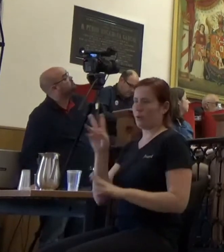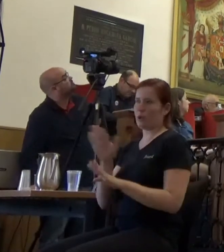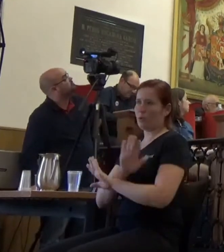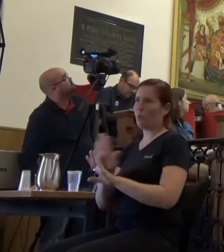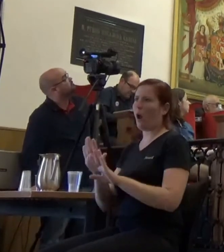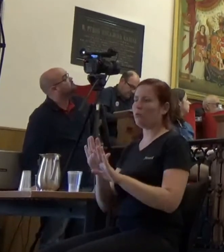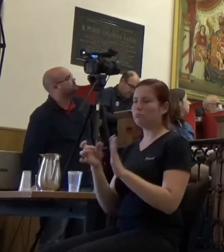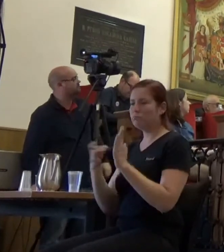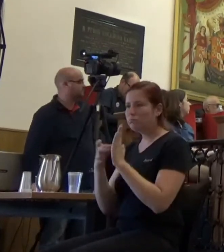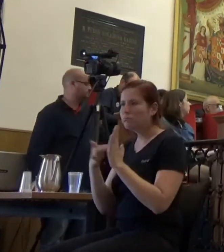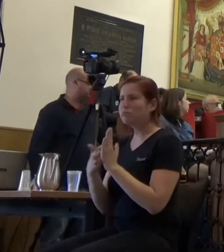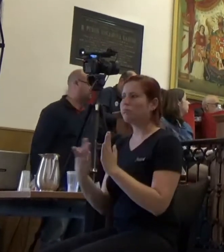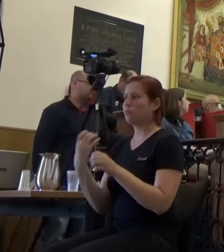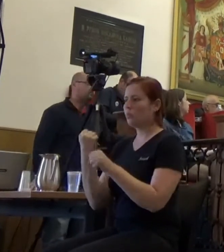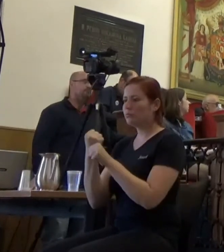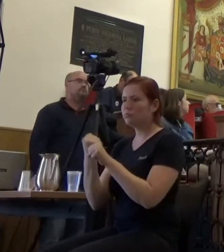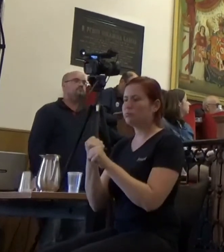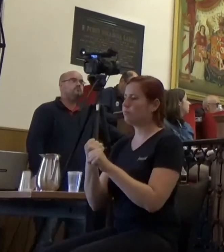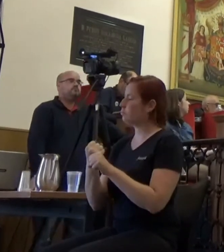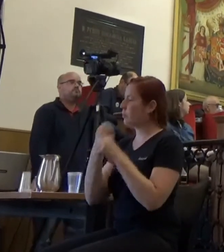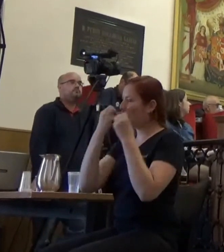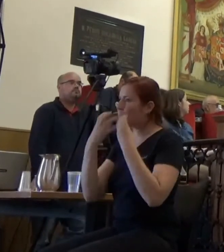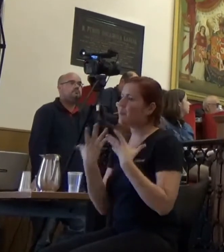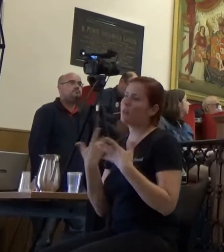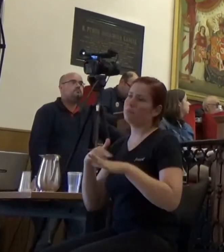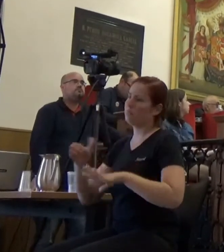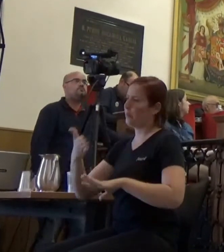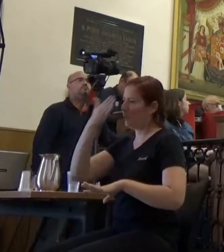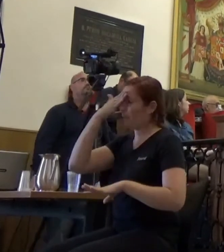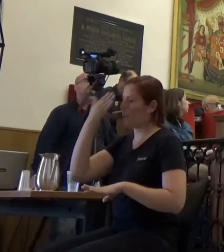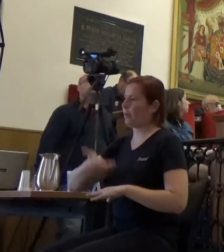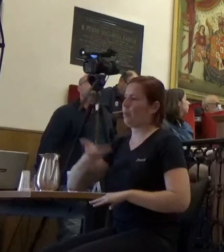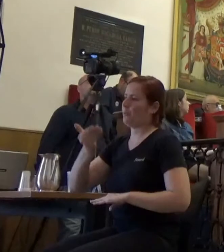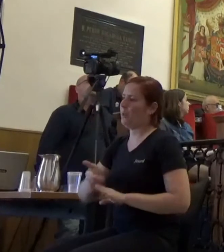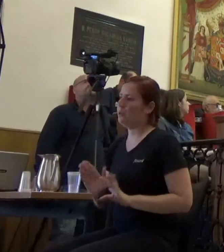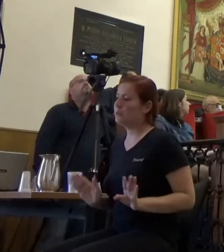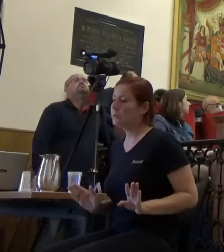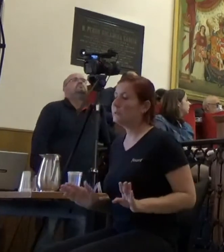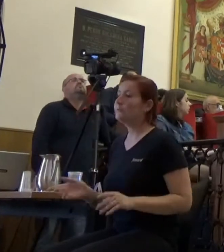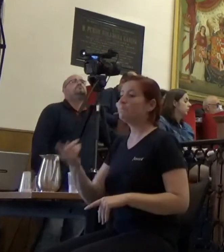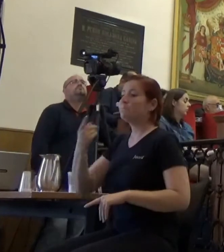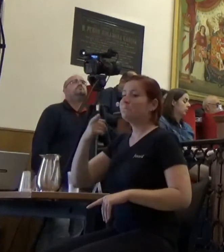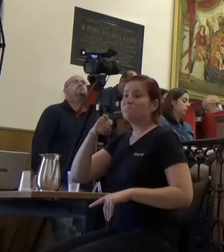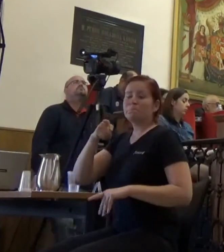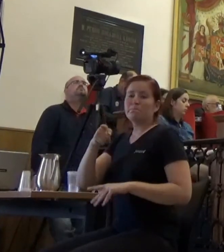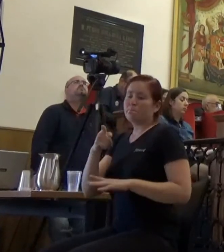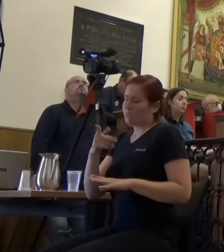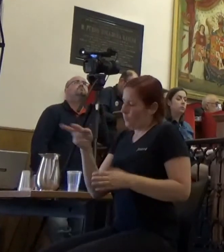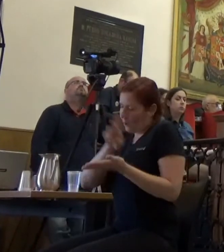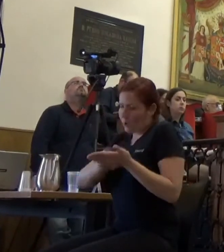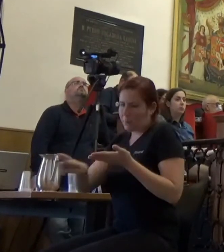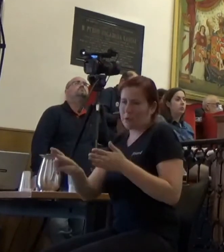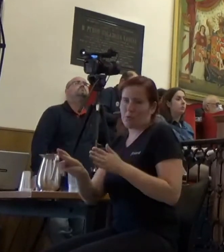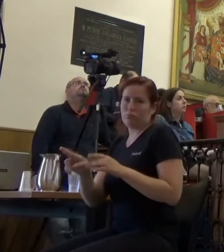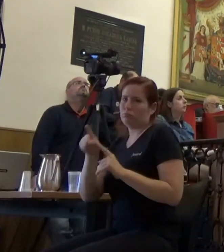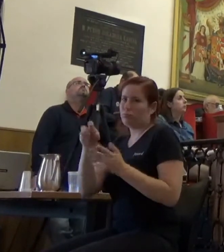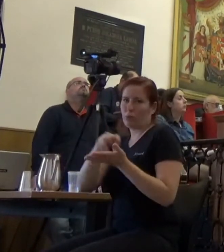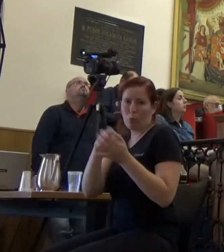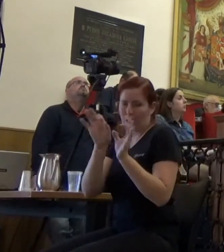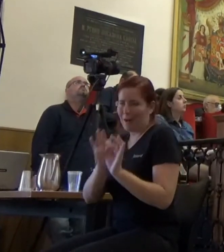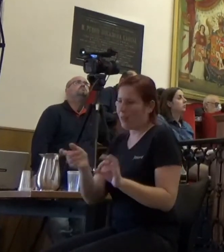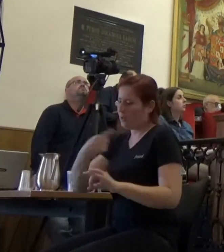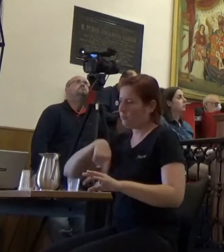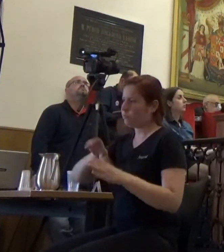cumplimiento de las condiciones sociolaborales de los trabajadores. Por tanto, no le quepa ninguna duda, repito, que este gobierno